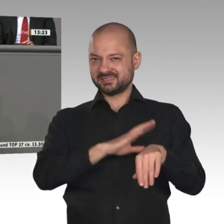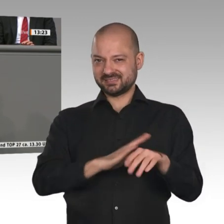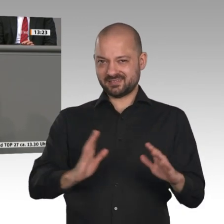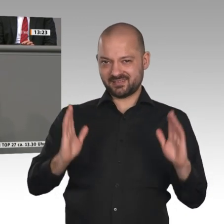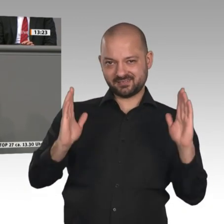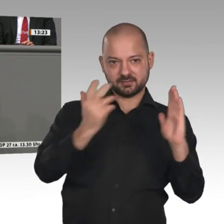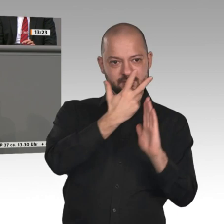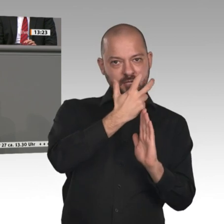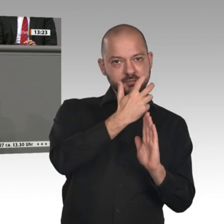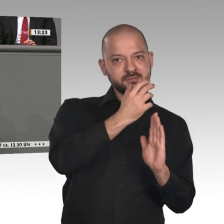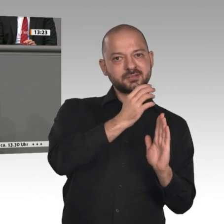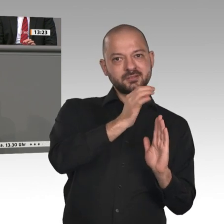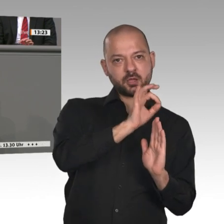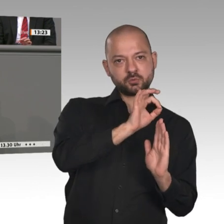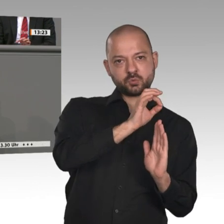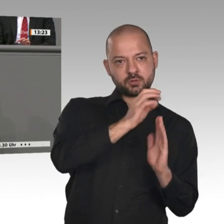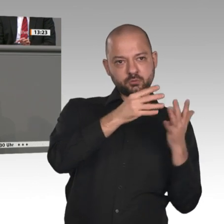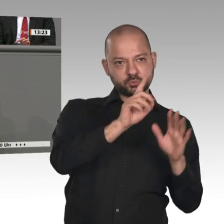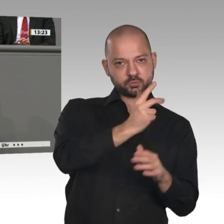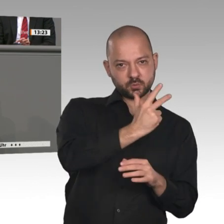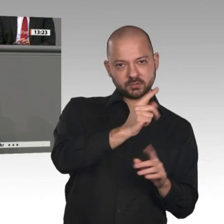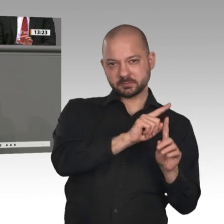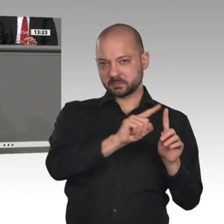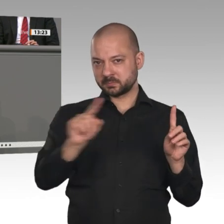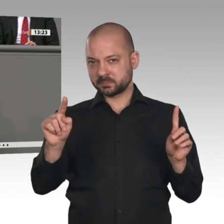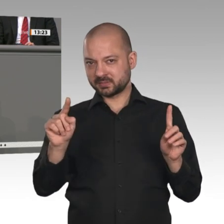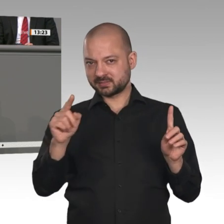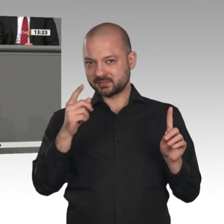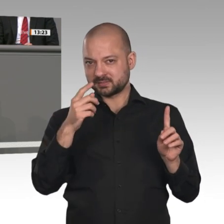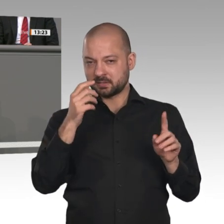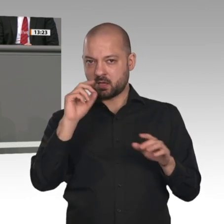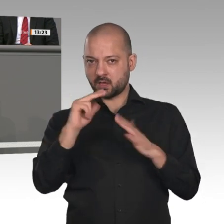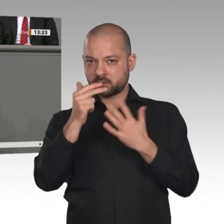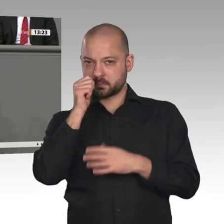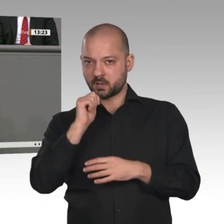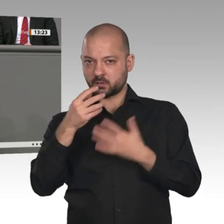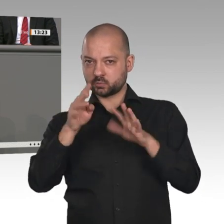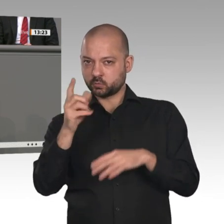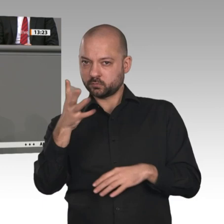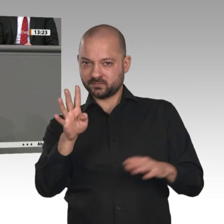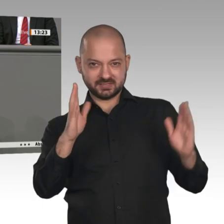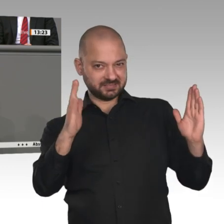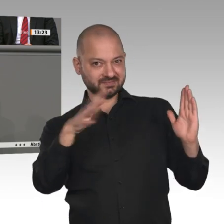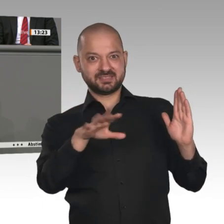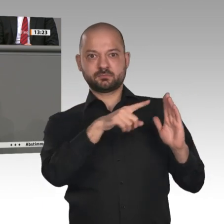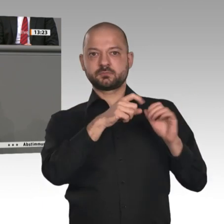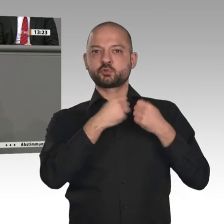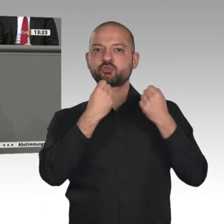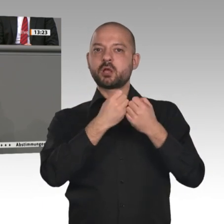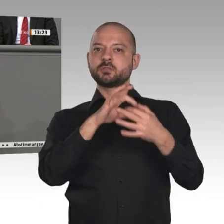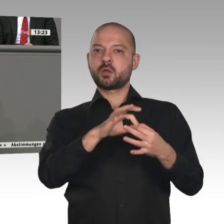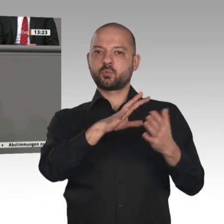dem 8. Mai 1945 ihre Staatsangehörigkeit entzogen worden war, die Möglichkeit gegeben wird, ihnen